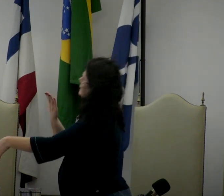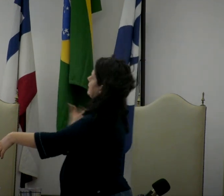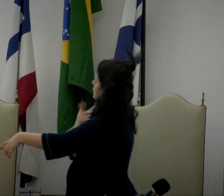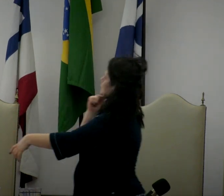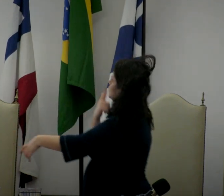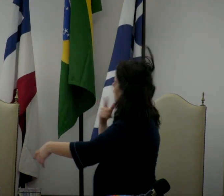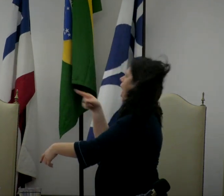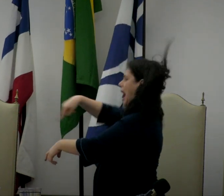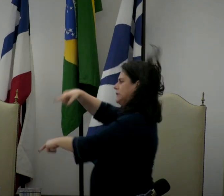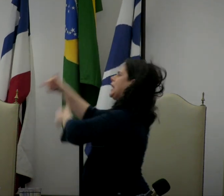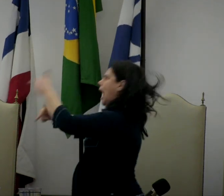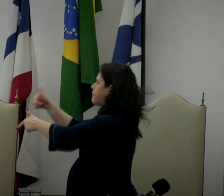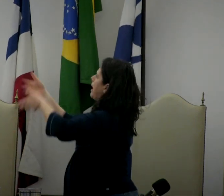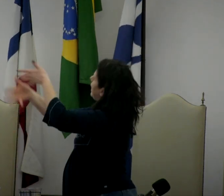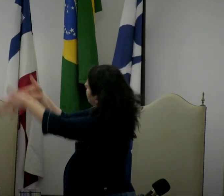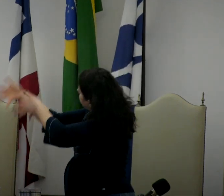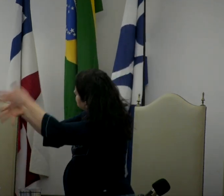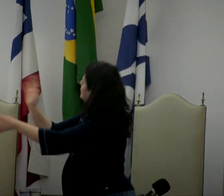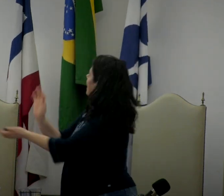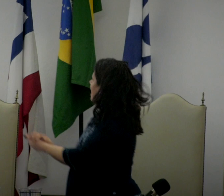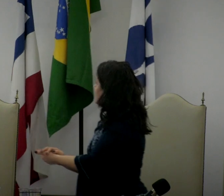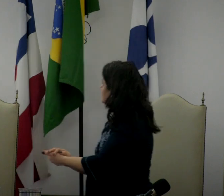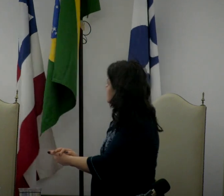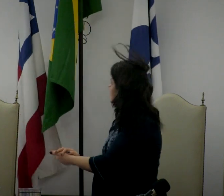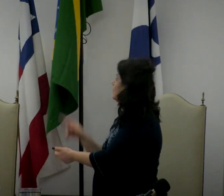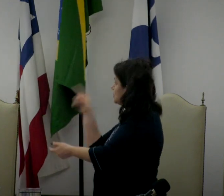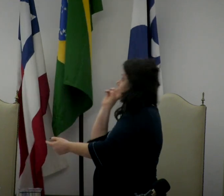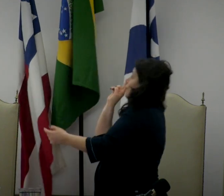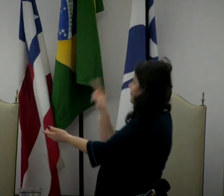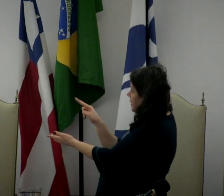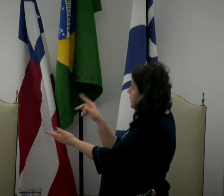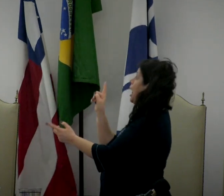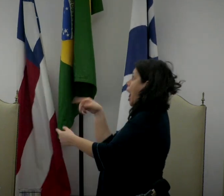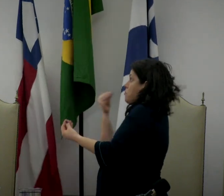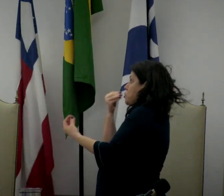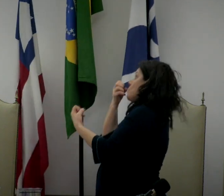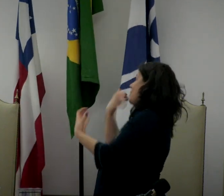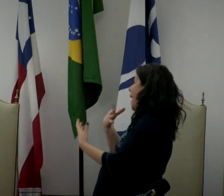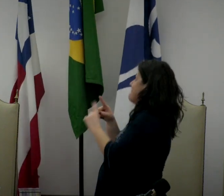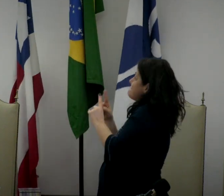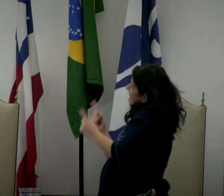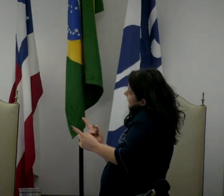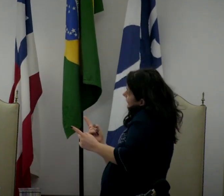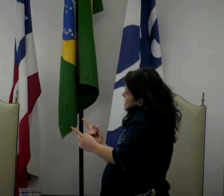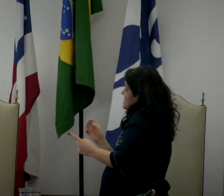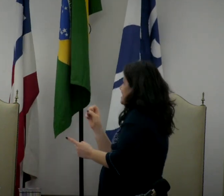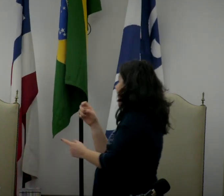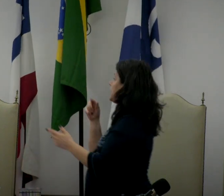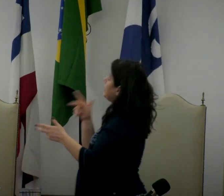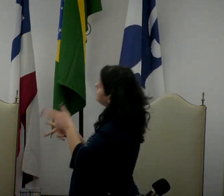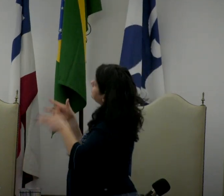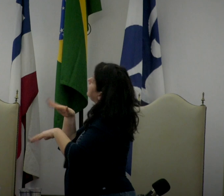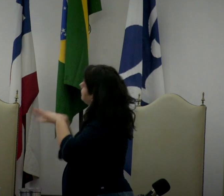da fono, tá? Nós respeitamos a turma aqui. São amigos nossos. Eles trabalham com a língua de sinais, vocês estão vendo. É muito